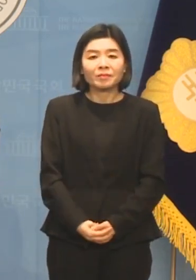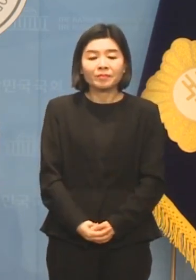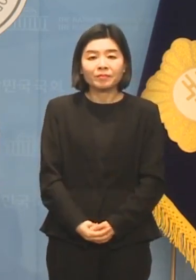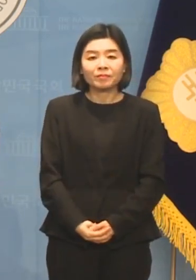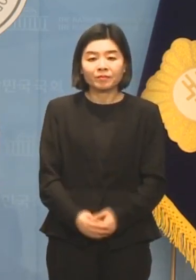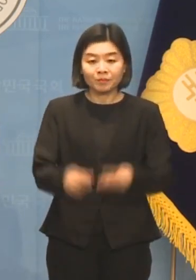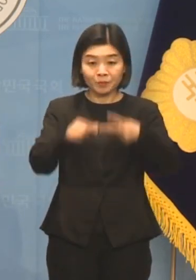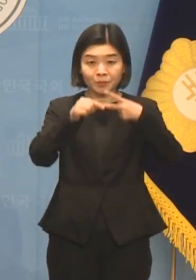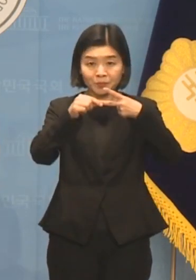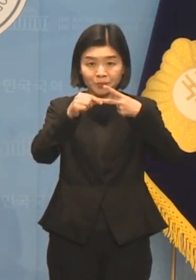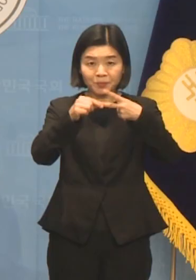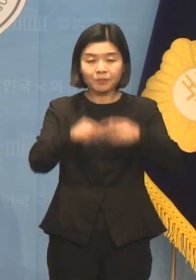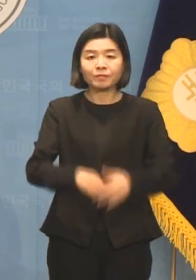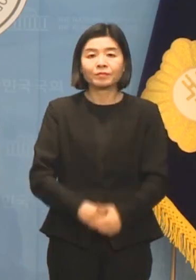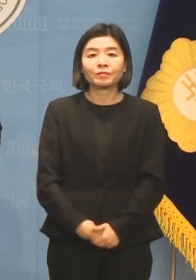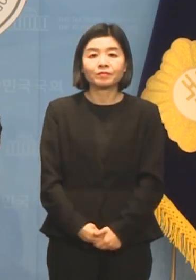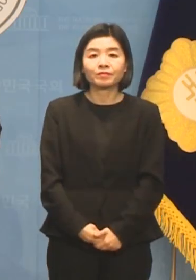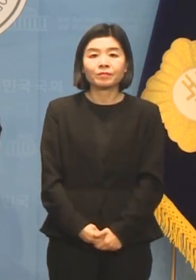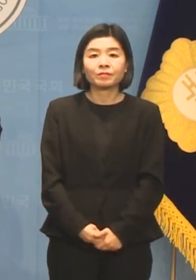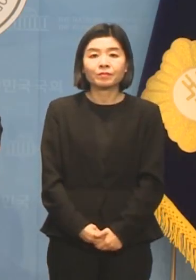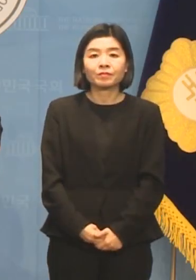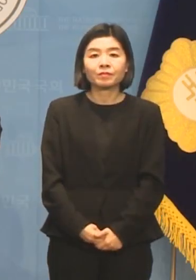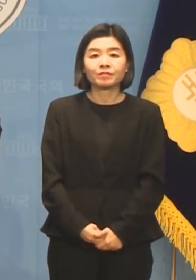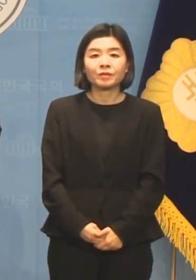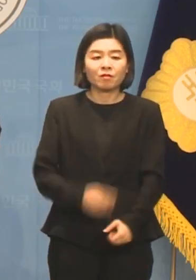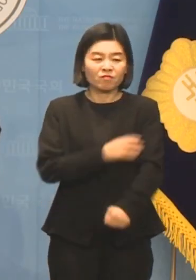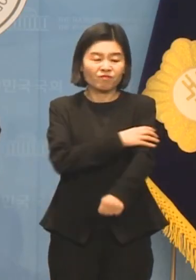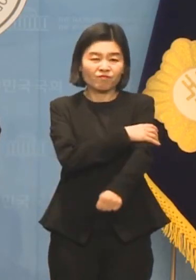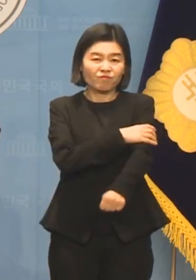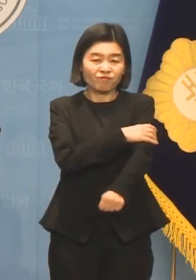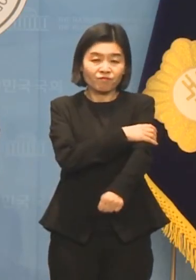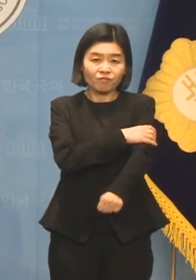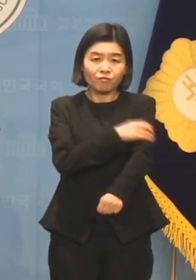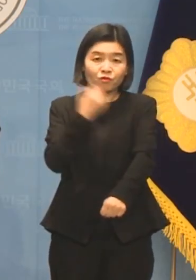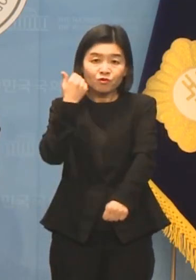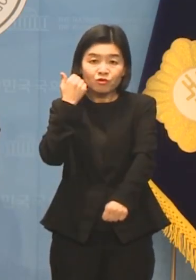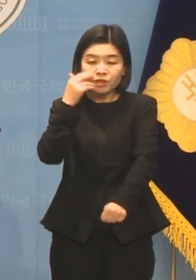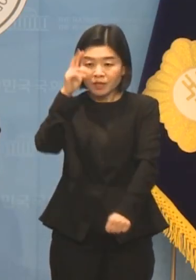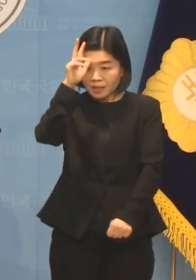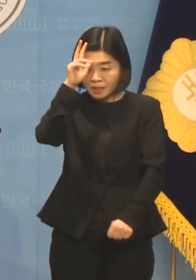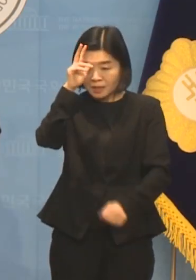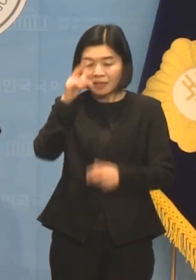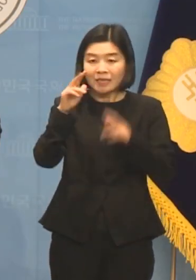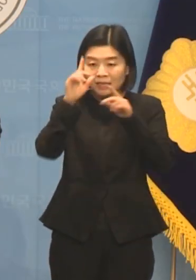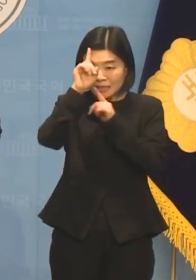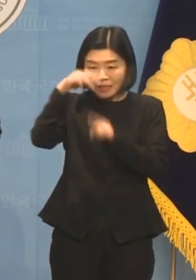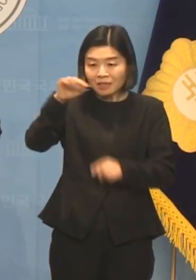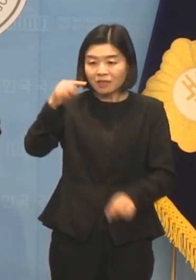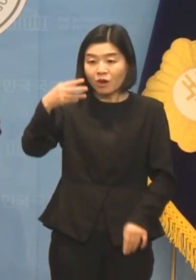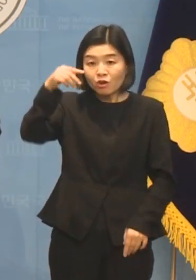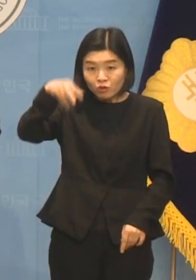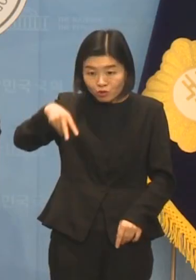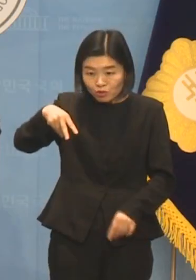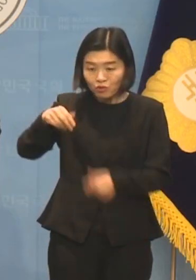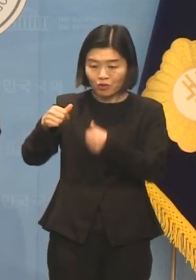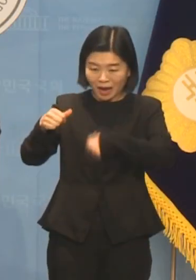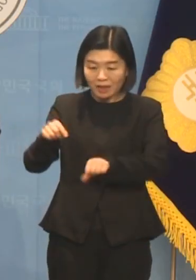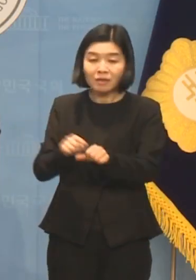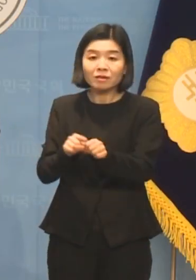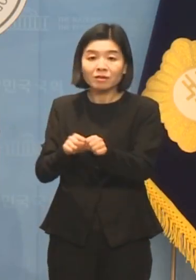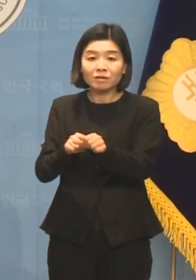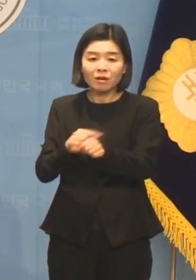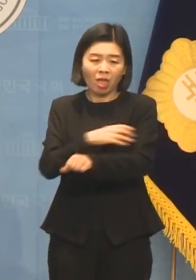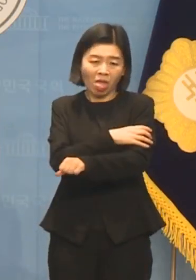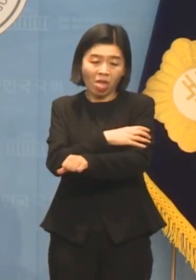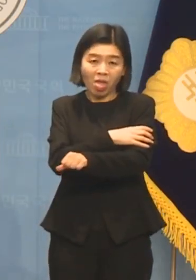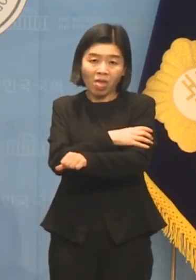두 번째입니다. 권력 실세 이철규의 아들이라서 수사가 지연됐습니까?